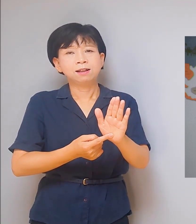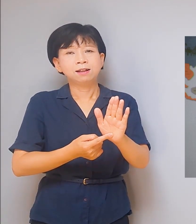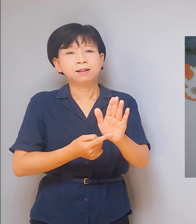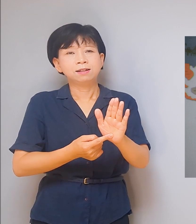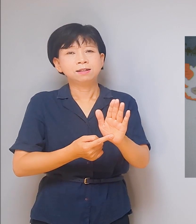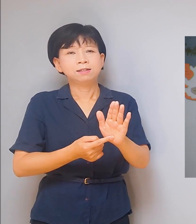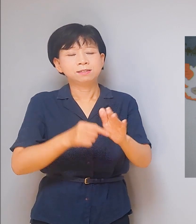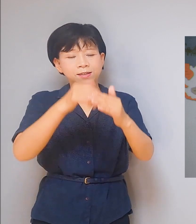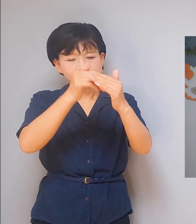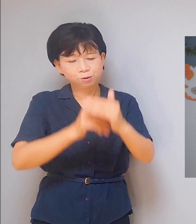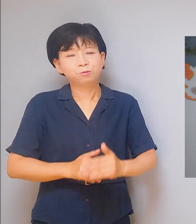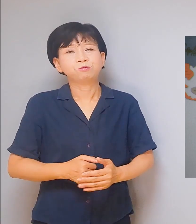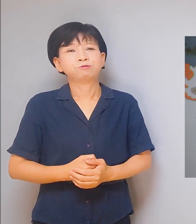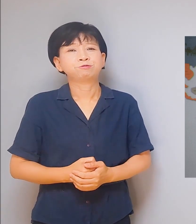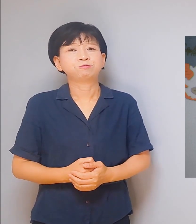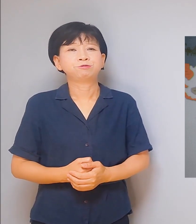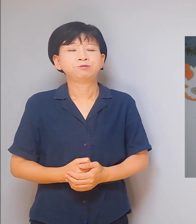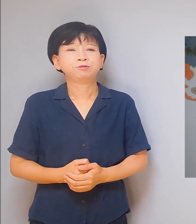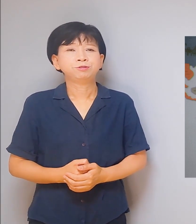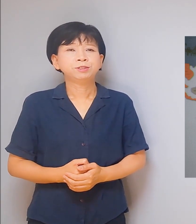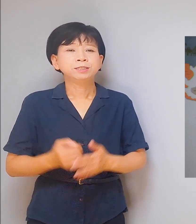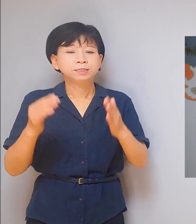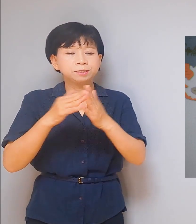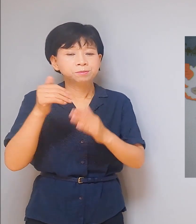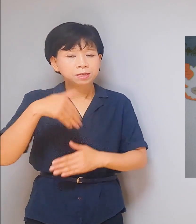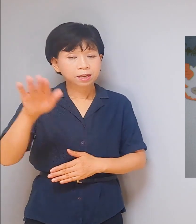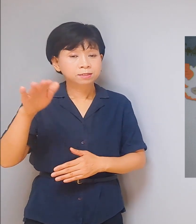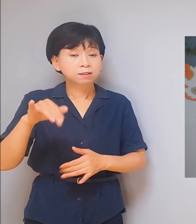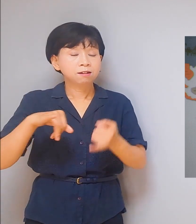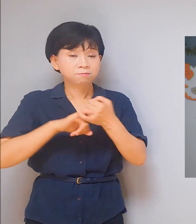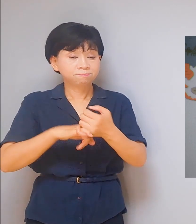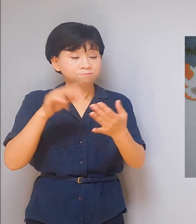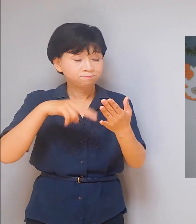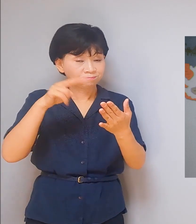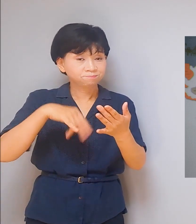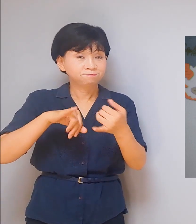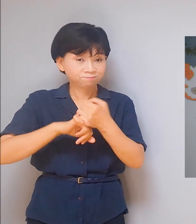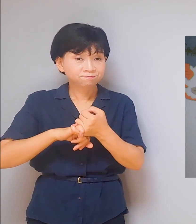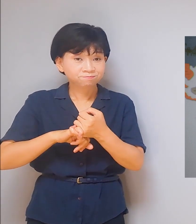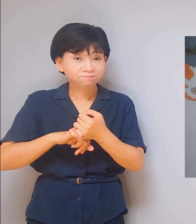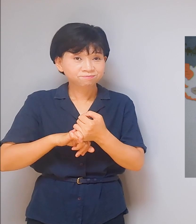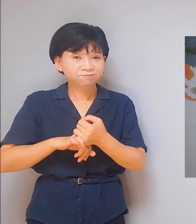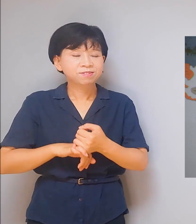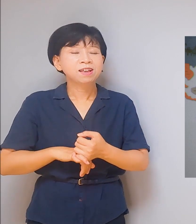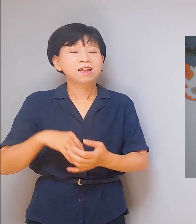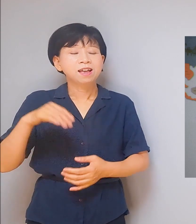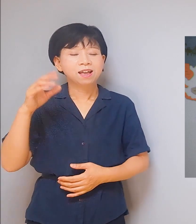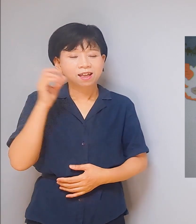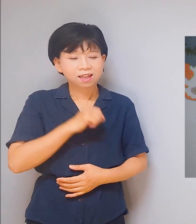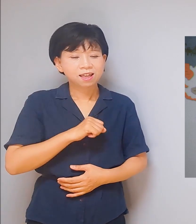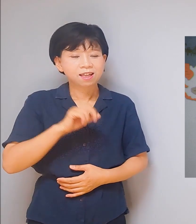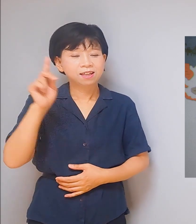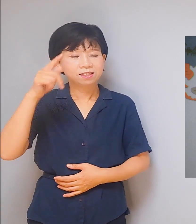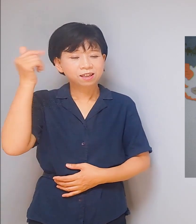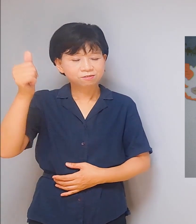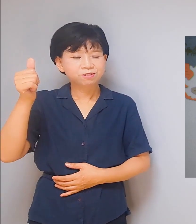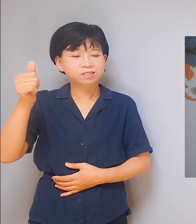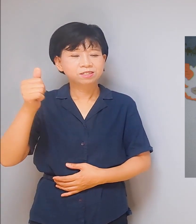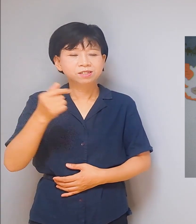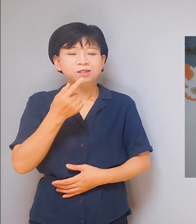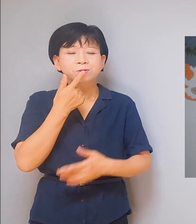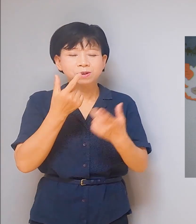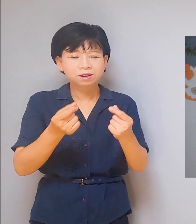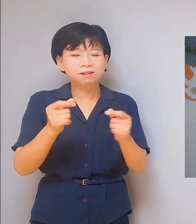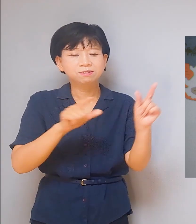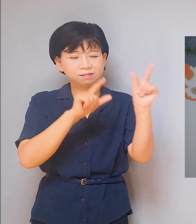40절까지 들어가 있습니다. 집에 가셔서 꼭 한번 읽어보시면 좋을 것 같아요. 다윗이 이런 파란만장한